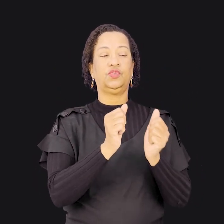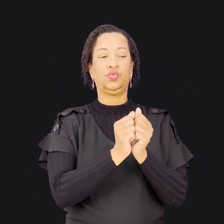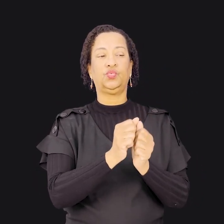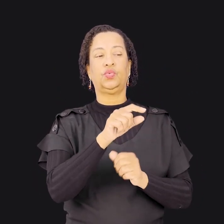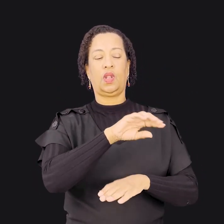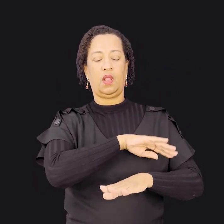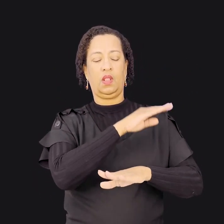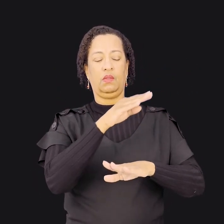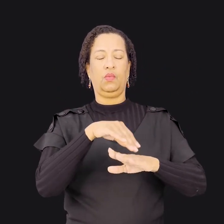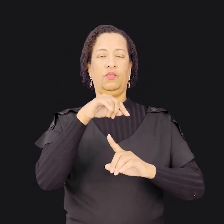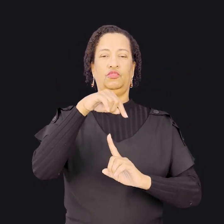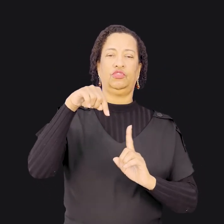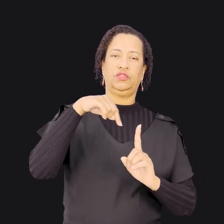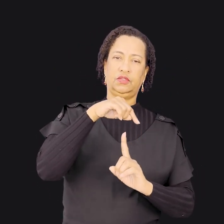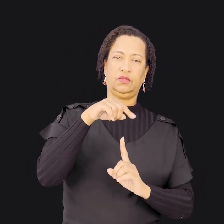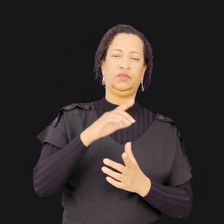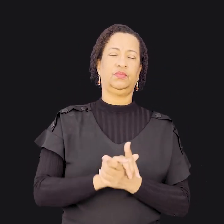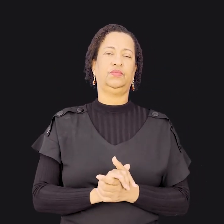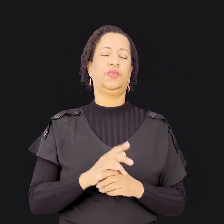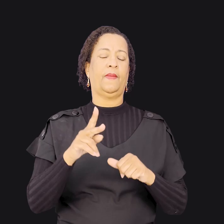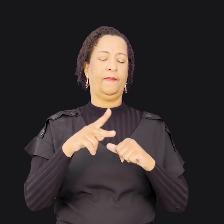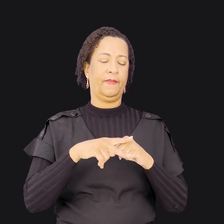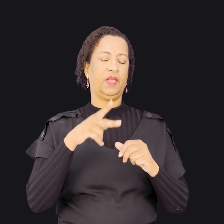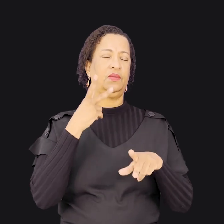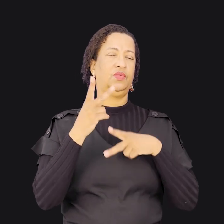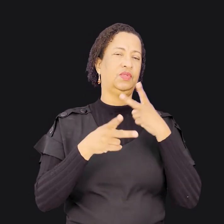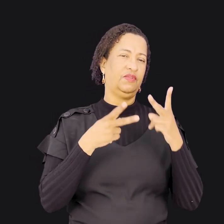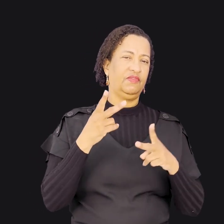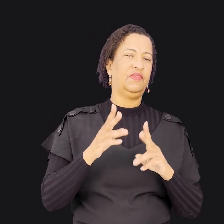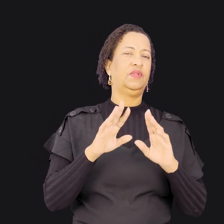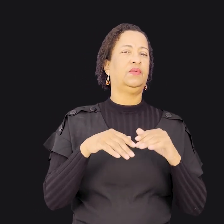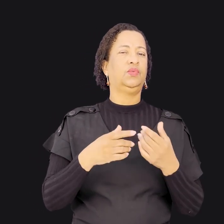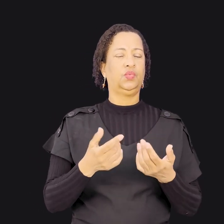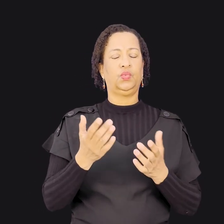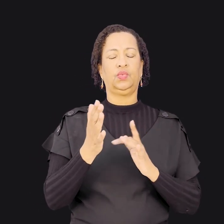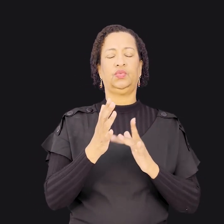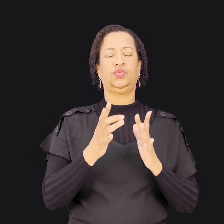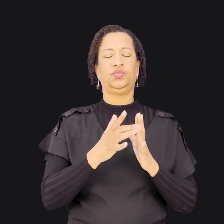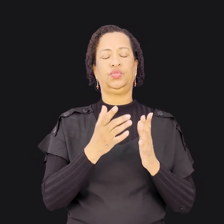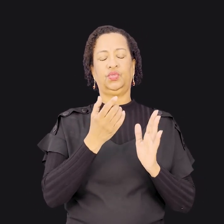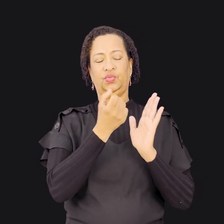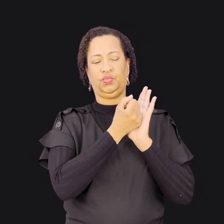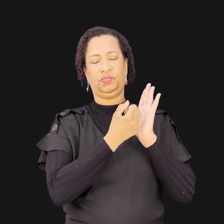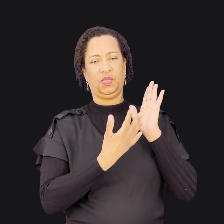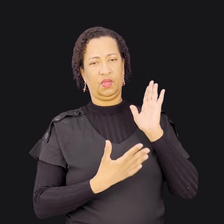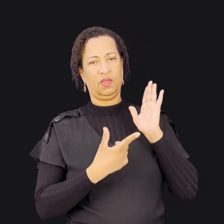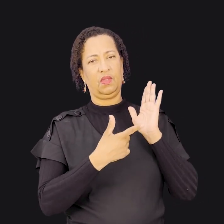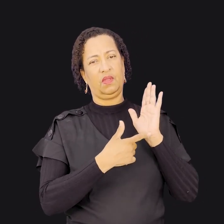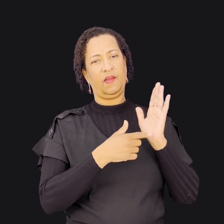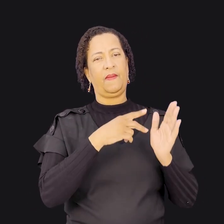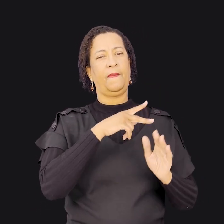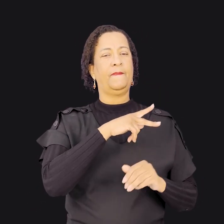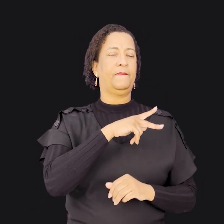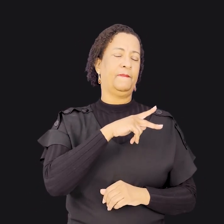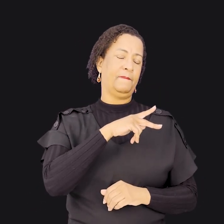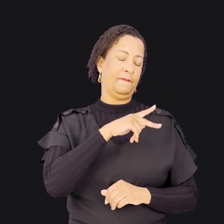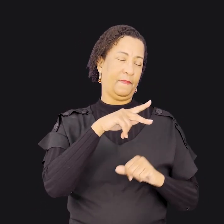no Monte Santo. Pedro estava se referindo à transfiguração de Jesus. Apenas Pedro, Tiago e João testemunharam